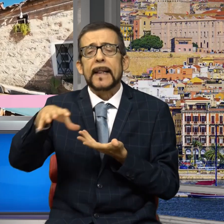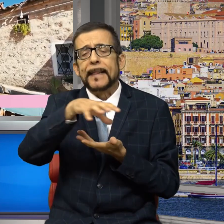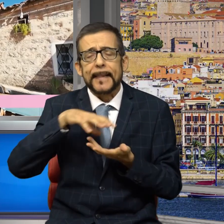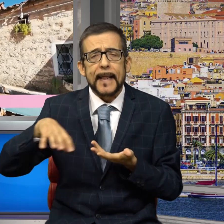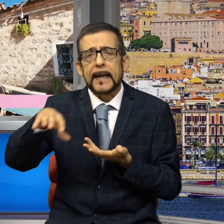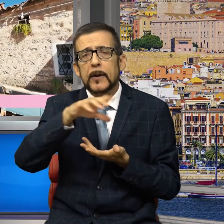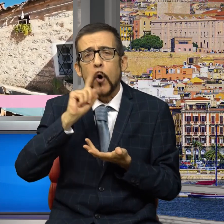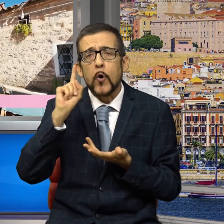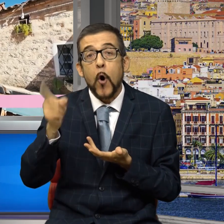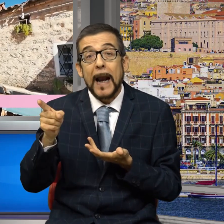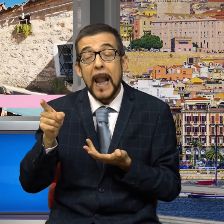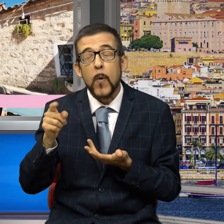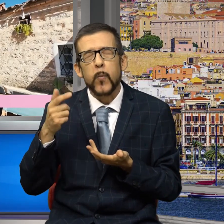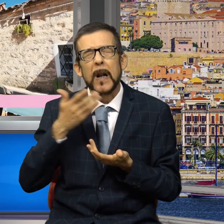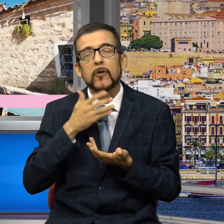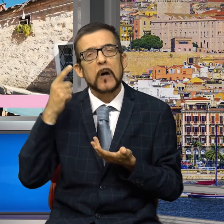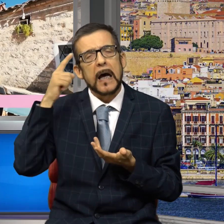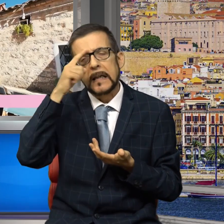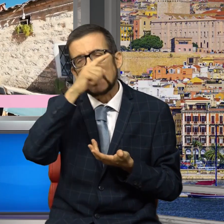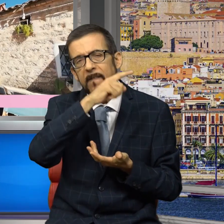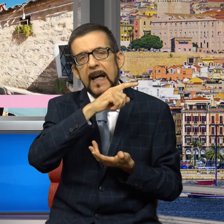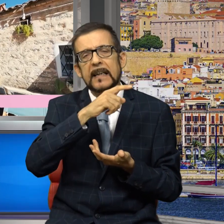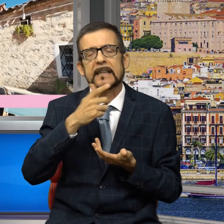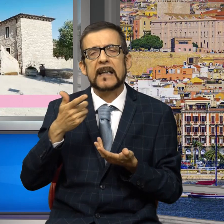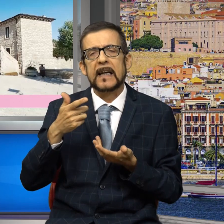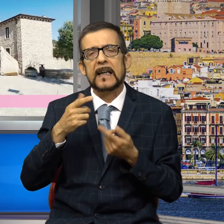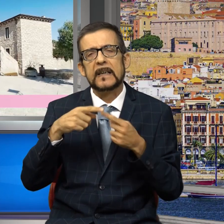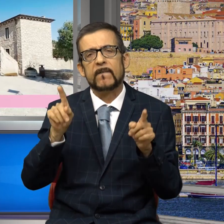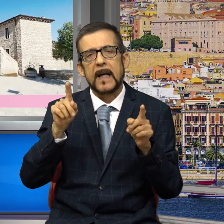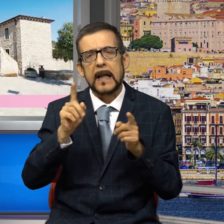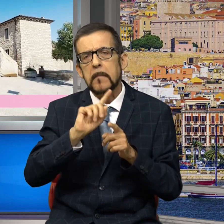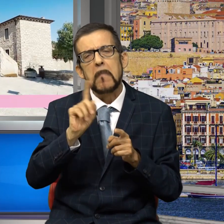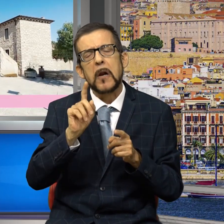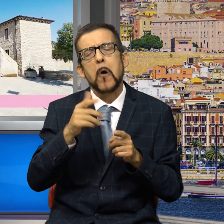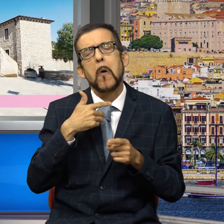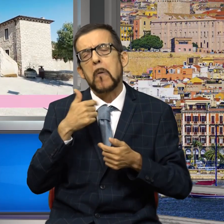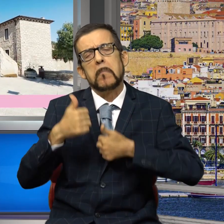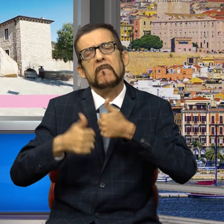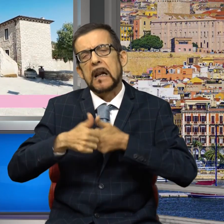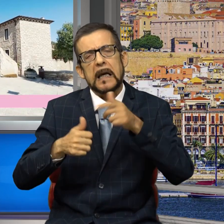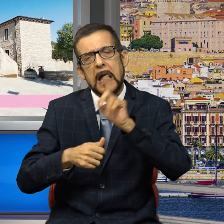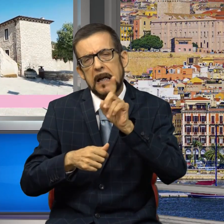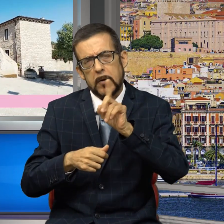ha enormi differenze da quello del nord-ovest, senza per questo voler fare inutili campanilismi.